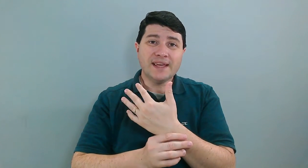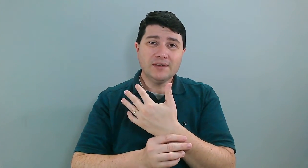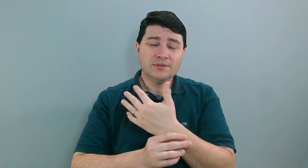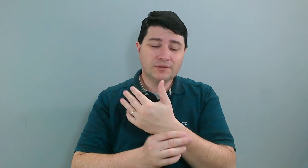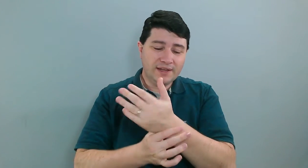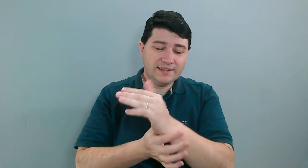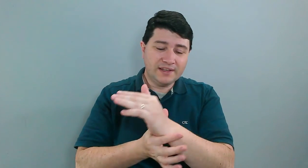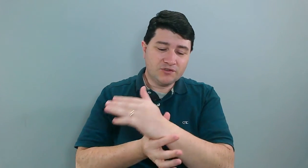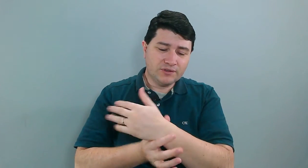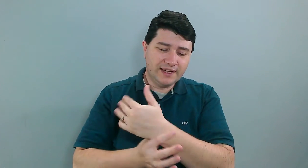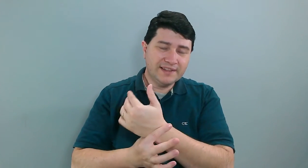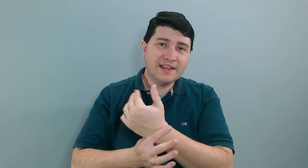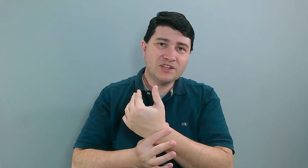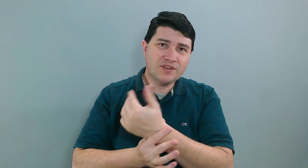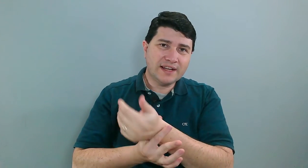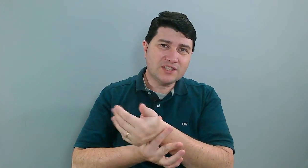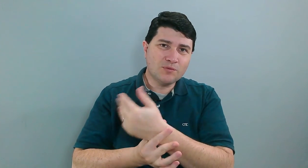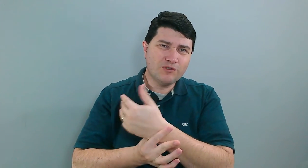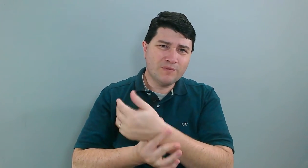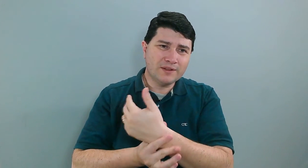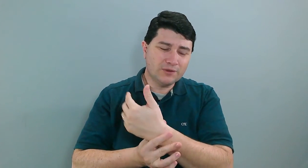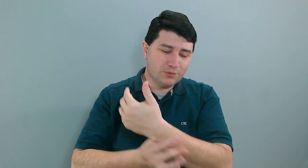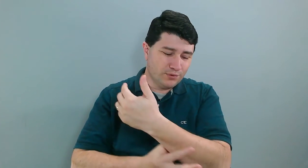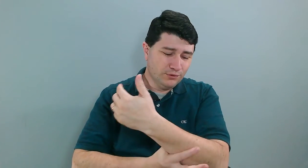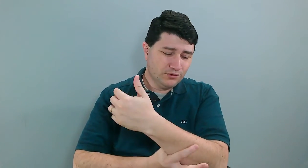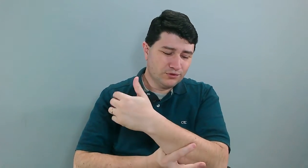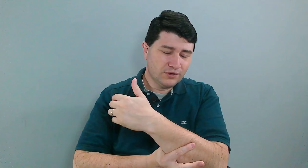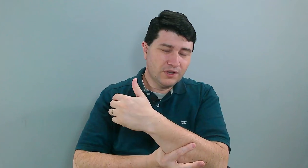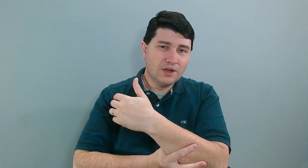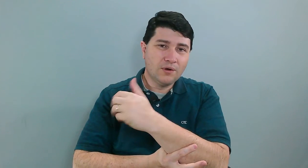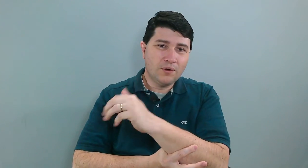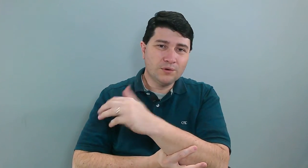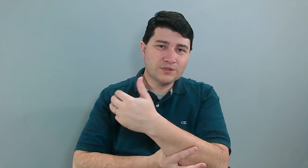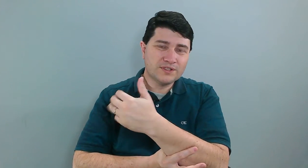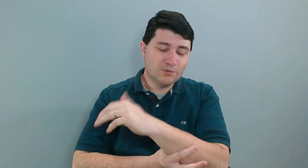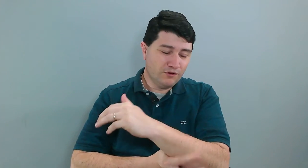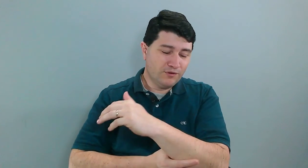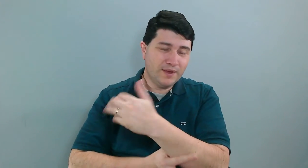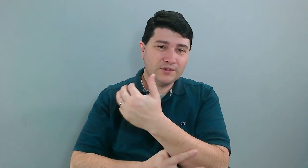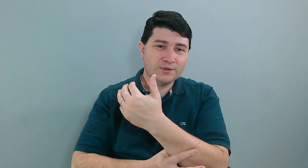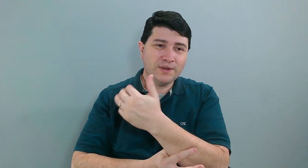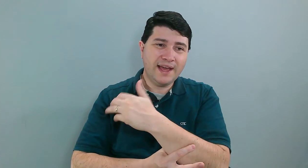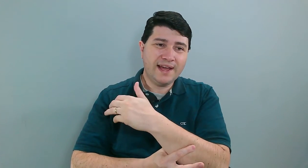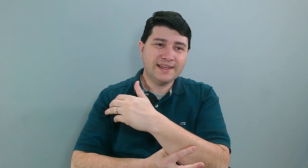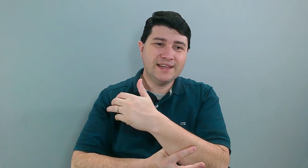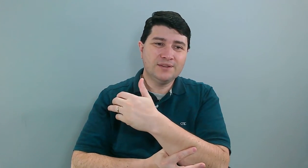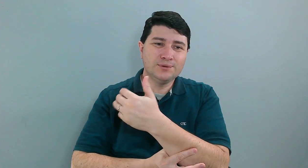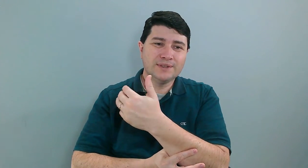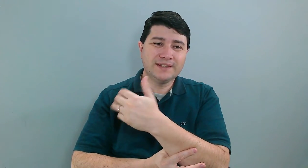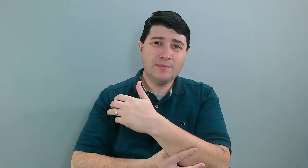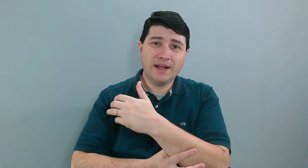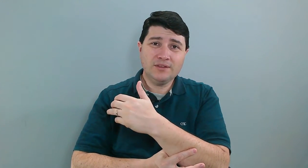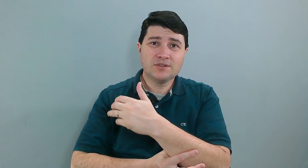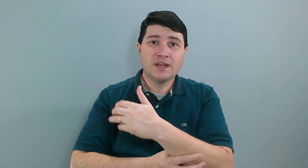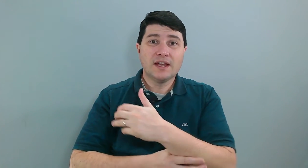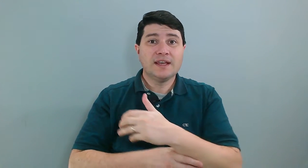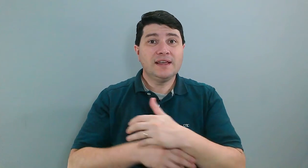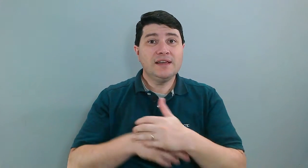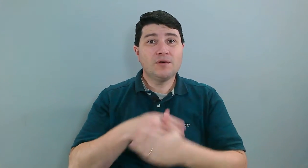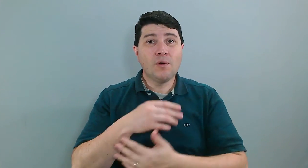aprendendo, ele tem dificuldade de identificar se o movimento é no pulso ou se o movimento é aqui do antebraço e